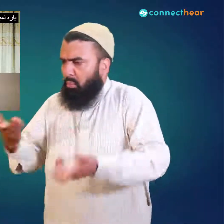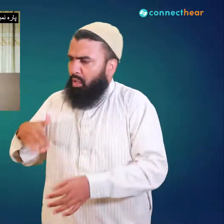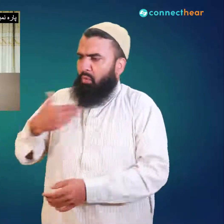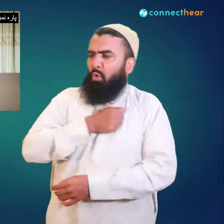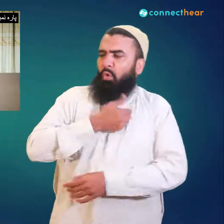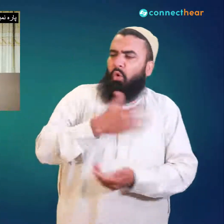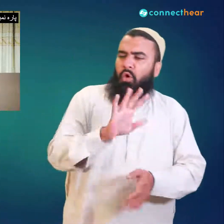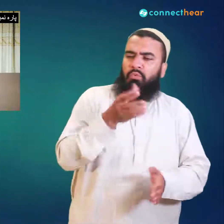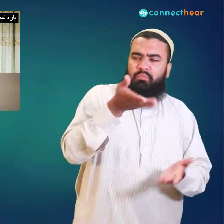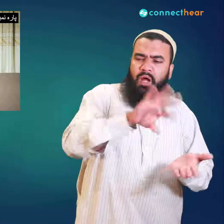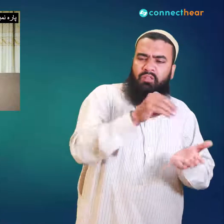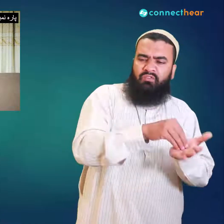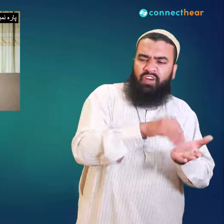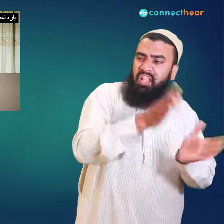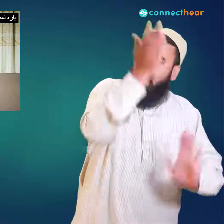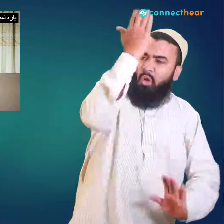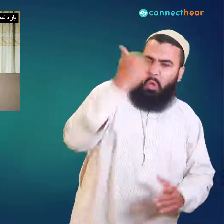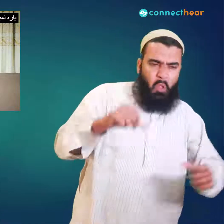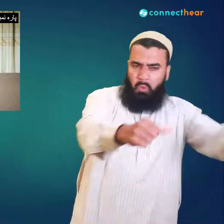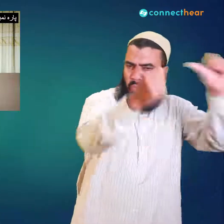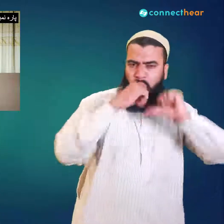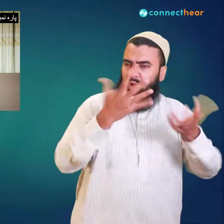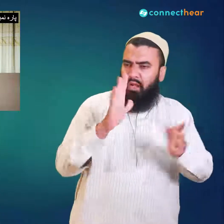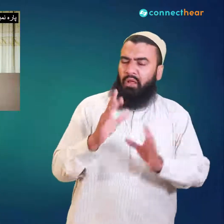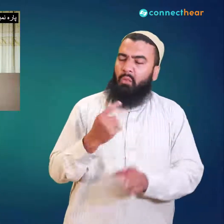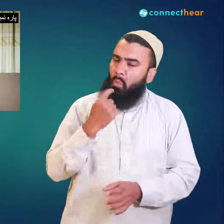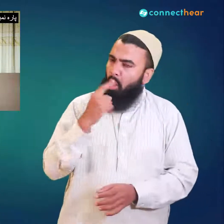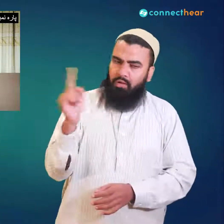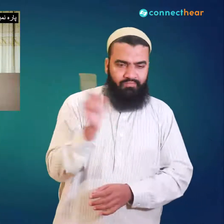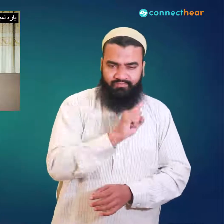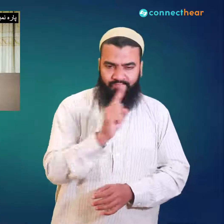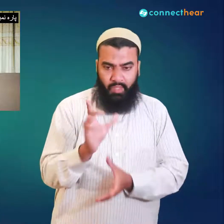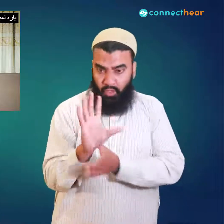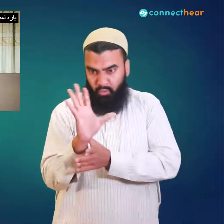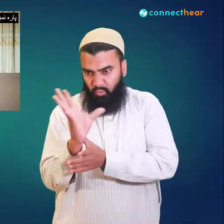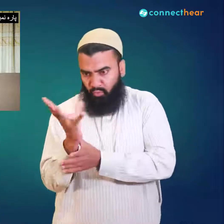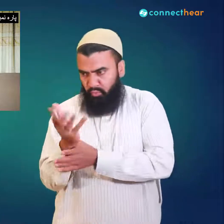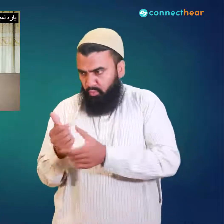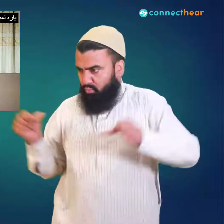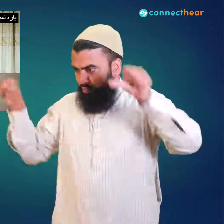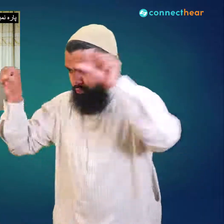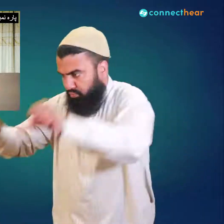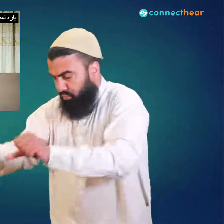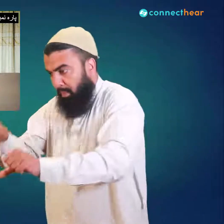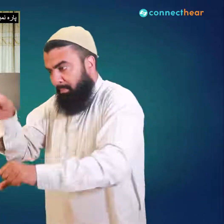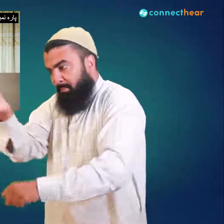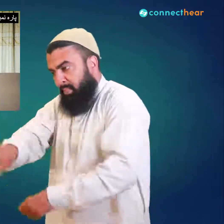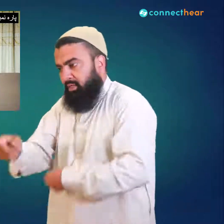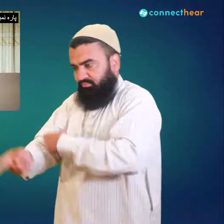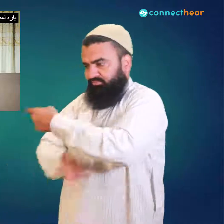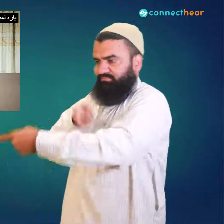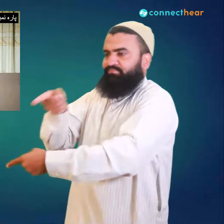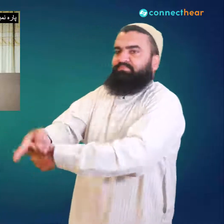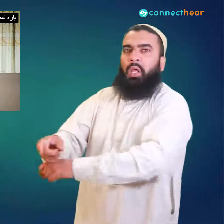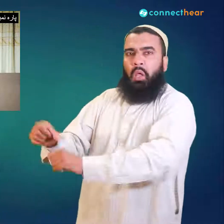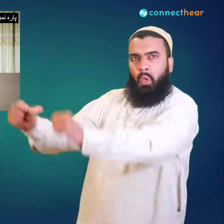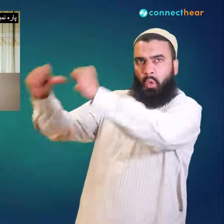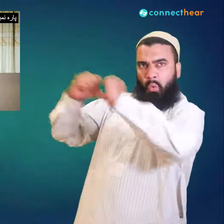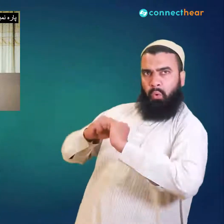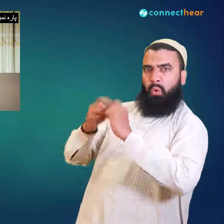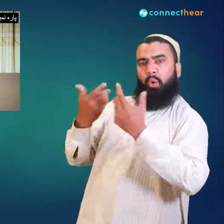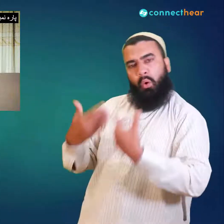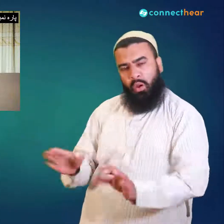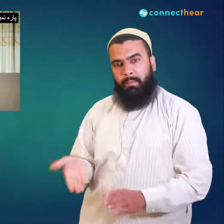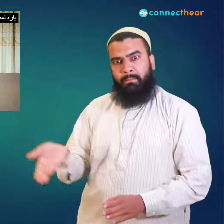کے اثرات اللہ رب العزت زندگی کے اندر دیتے ہیں۔ حدیث مبارکہ میں فرمایا گیا کہ اللہ